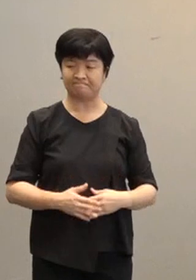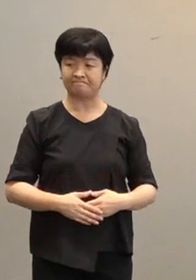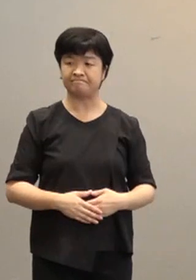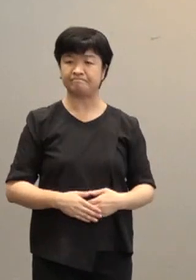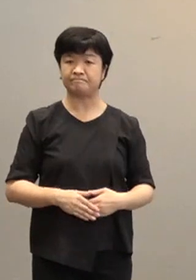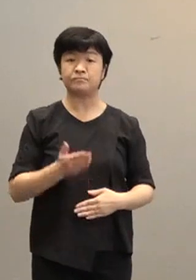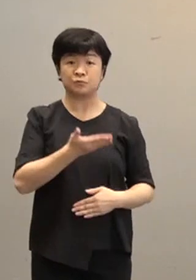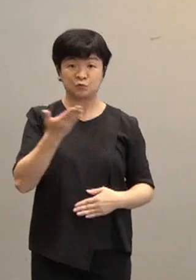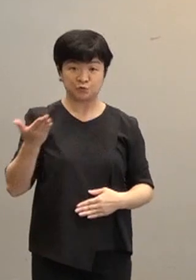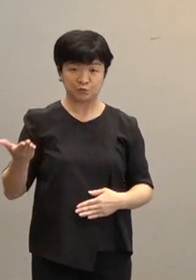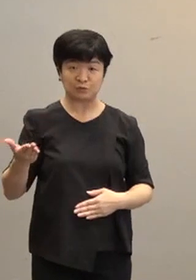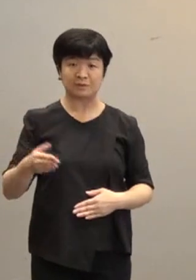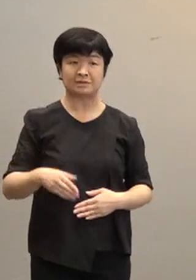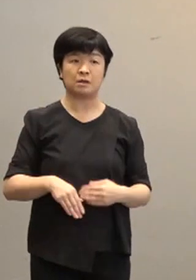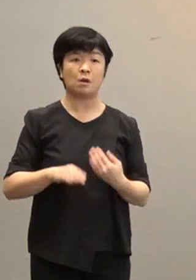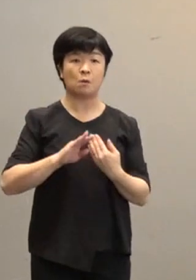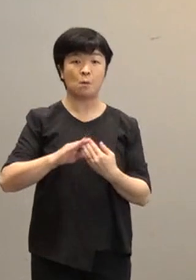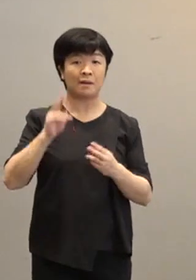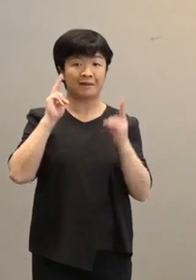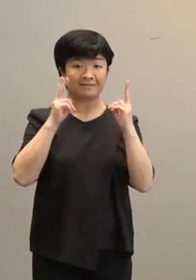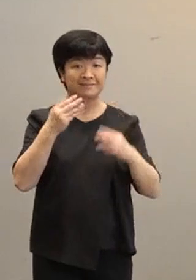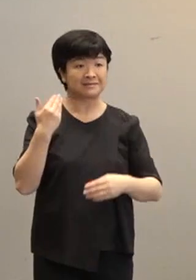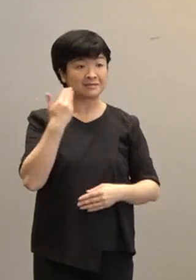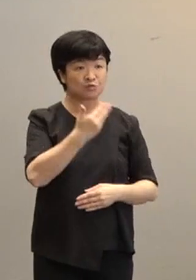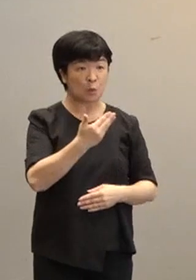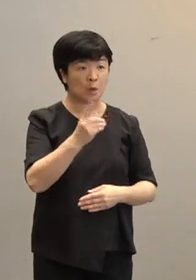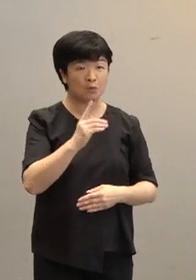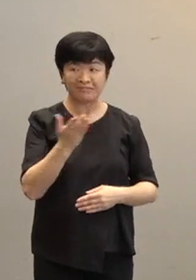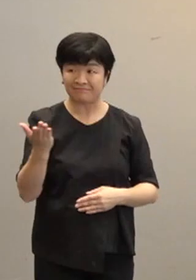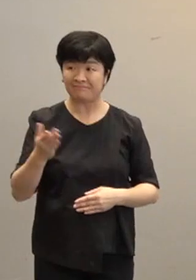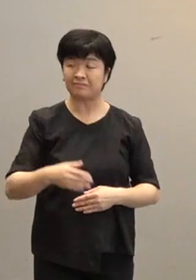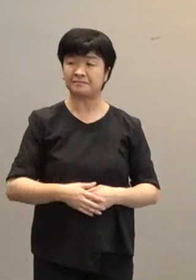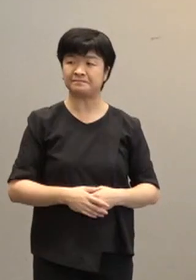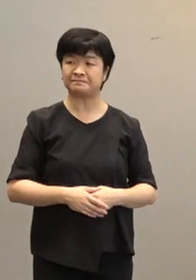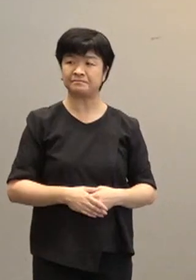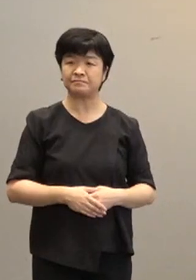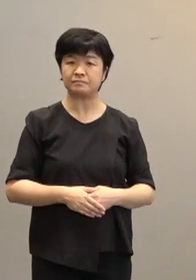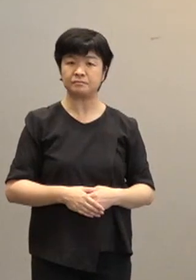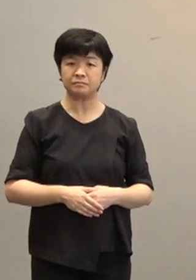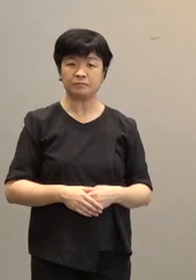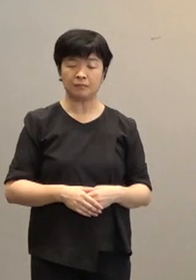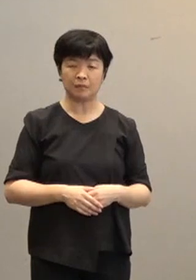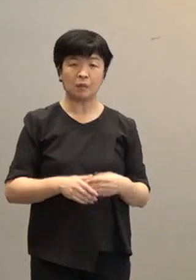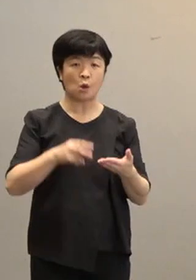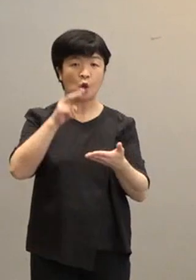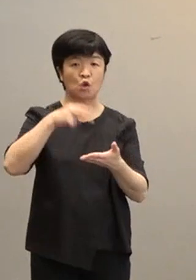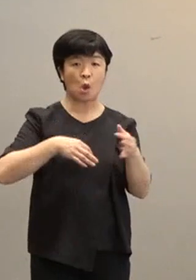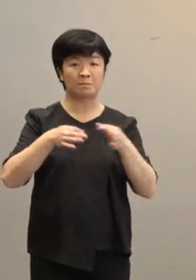ありがとうございました。以上です。 続いて、各社様より質問をお受けします。いかがでしょうか。読売新聞さん。